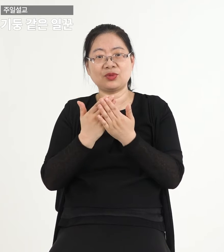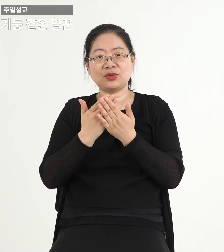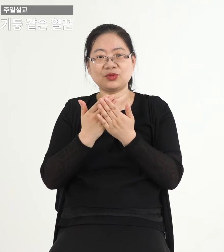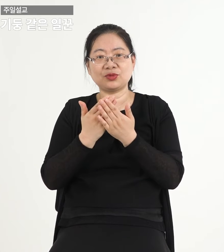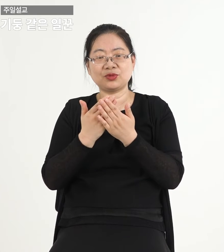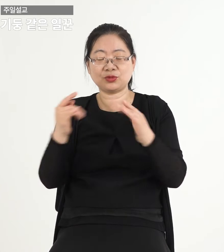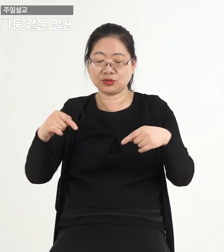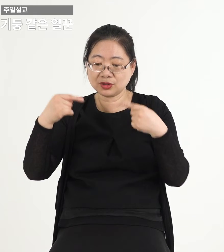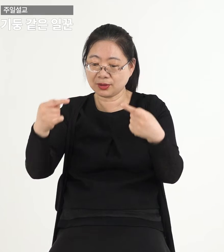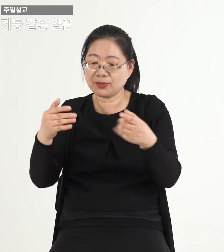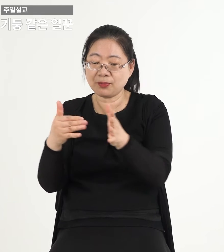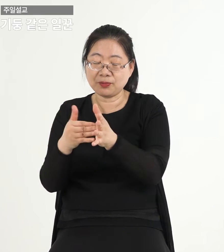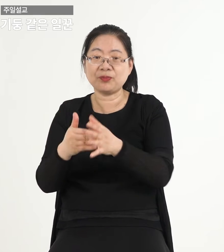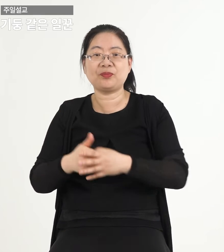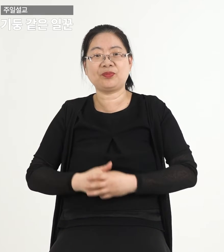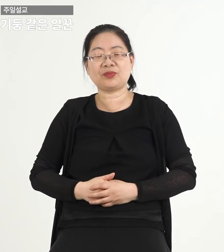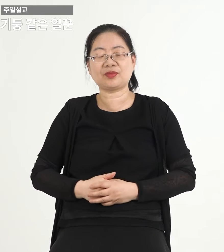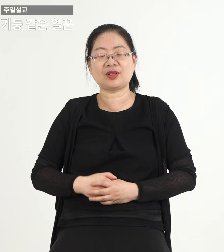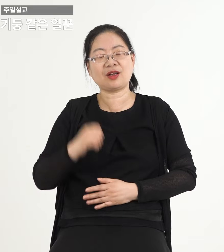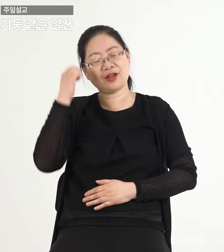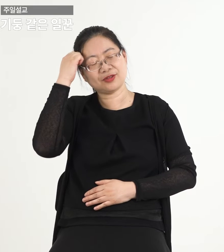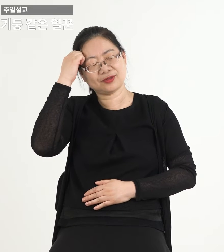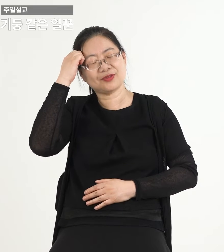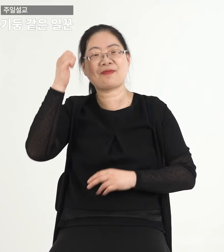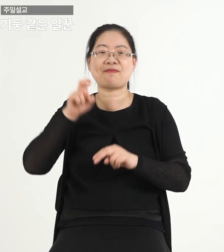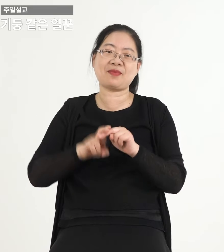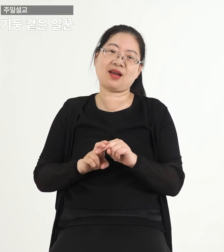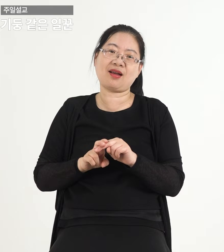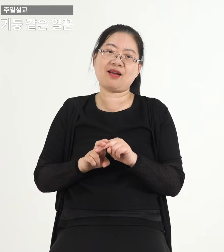예배를 다 참석을 했어요. 숙소에 앉아가지고